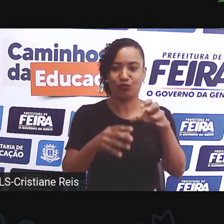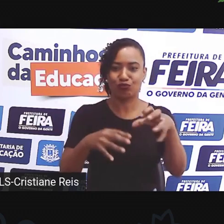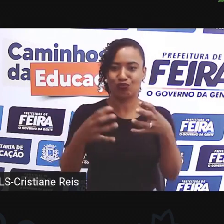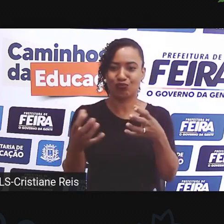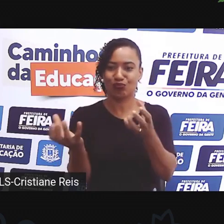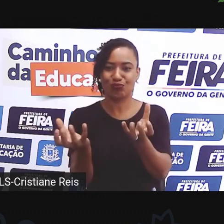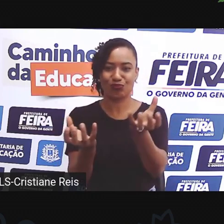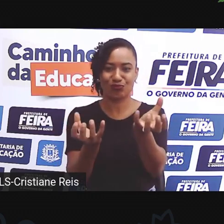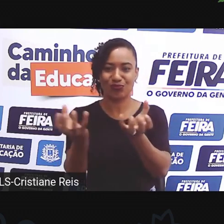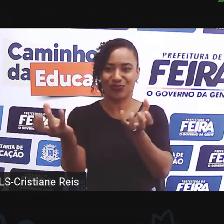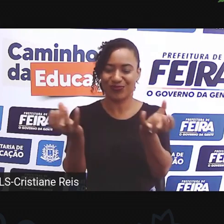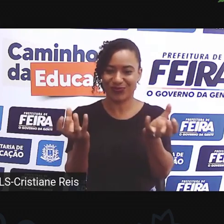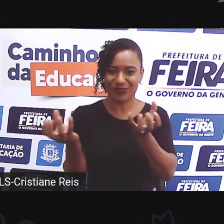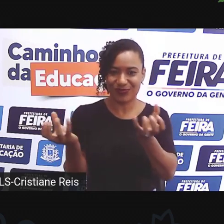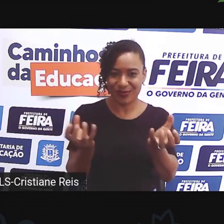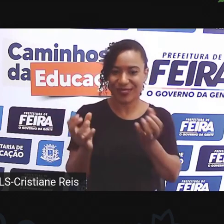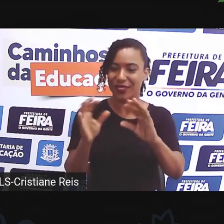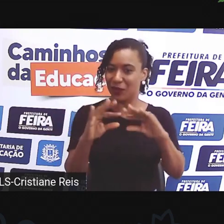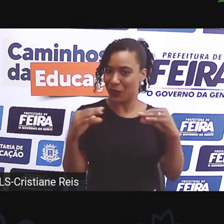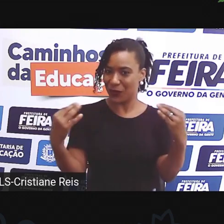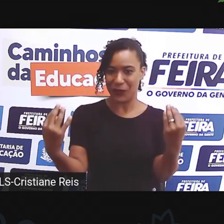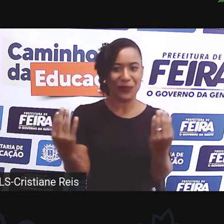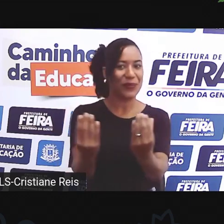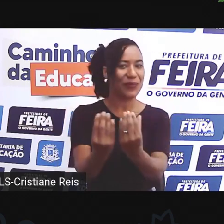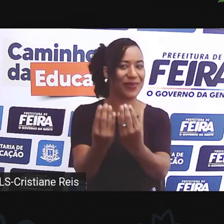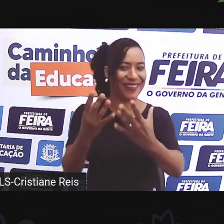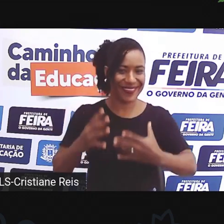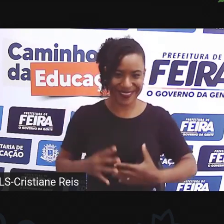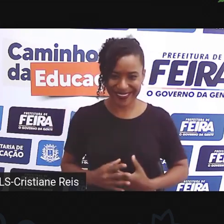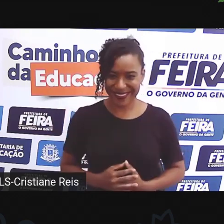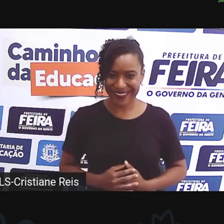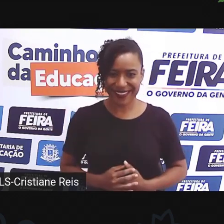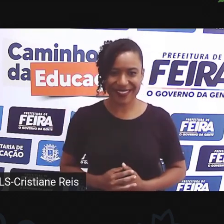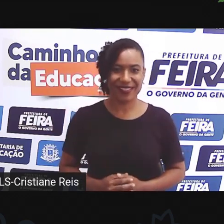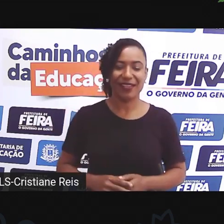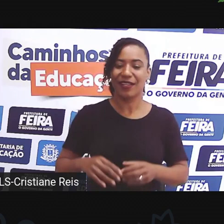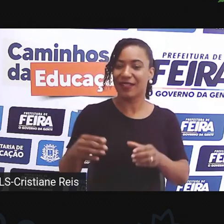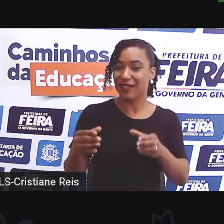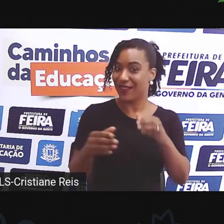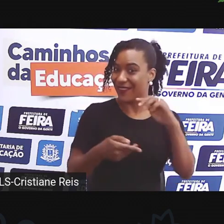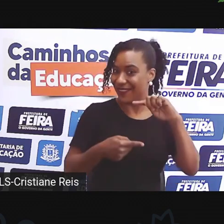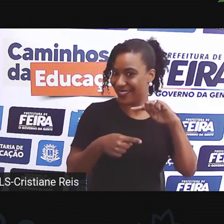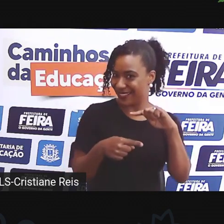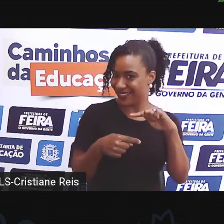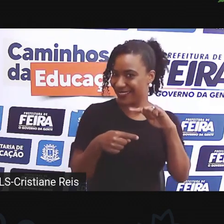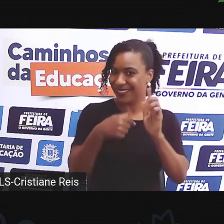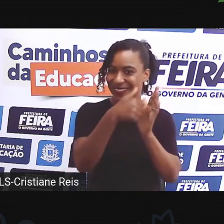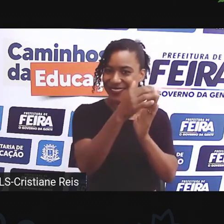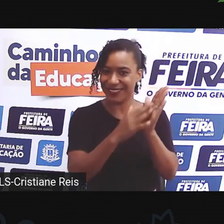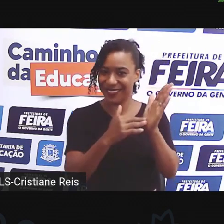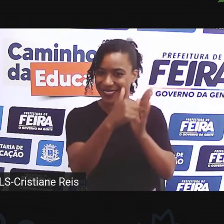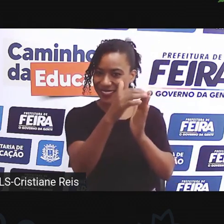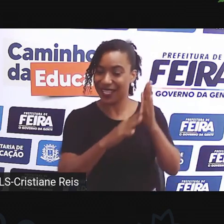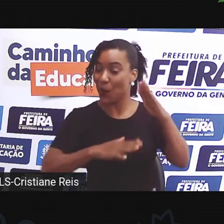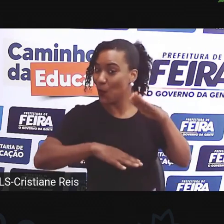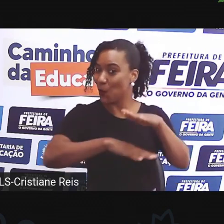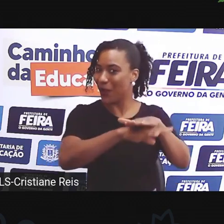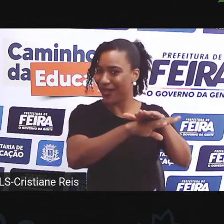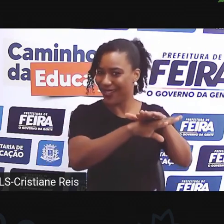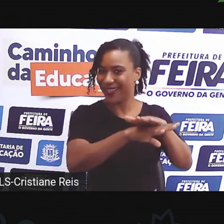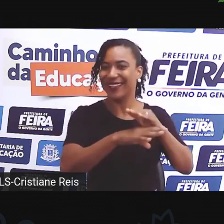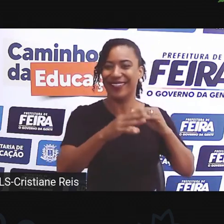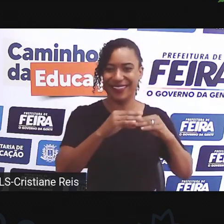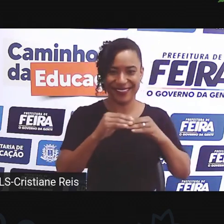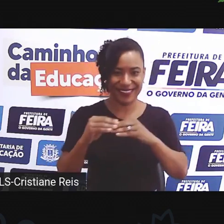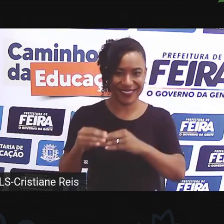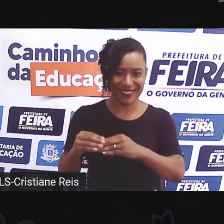de vários tamanhos. Bacia, ó, vasilhinha de manteiga que a gente guardou, não jogou fora. Tem